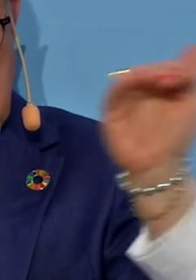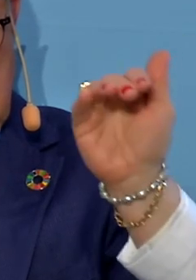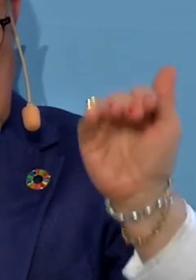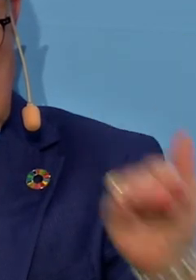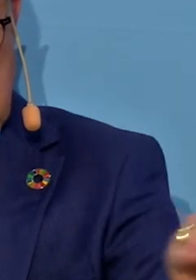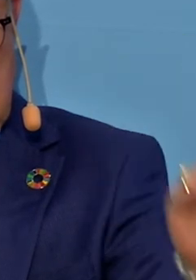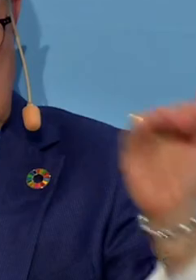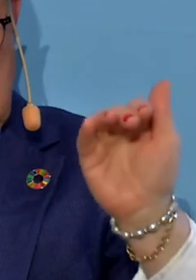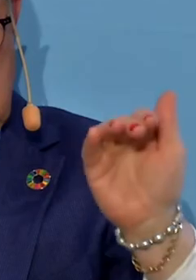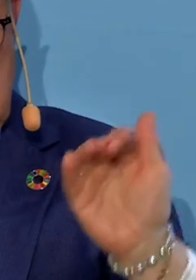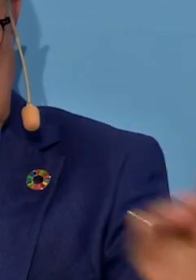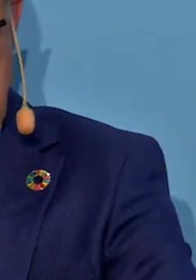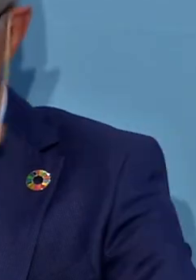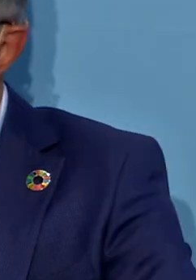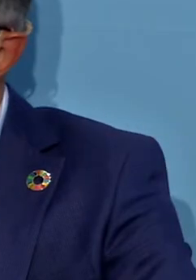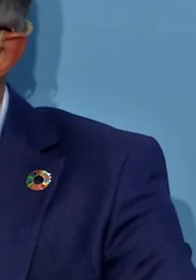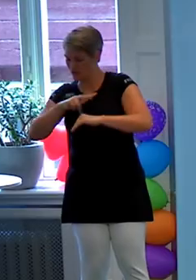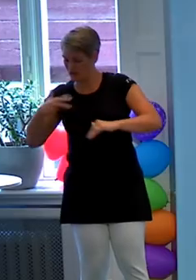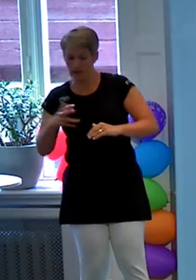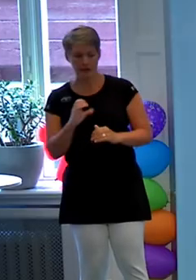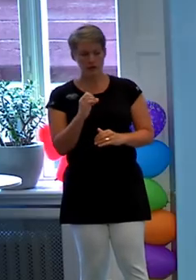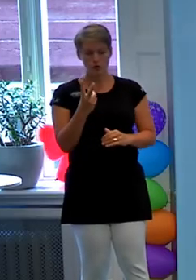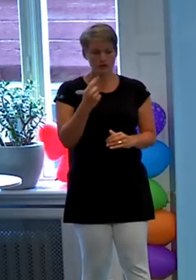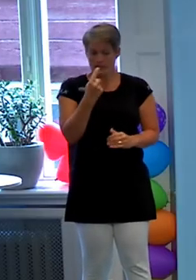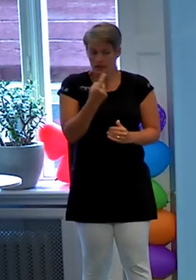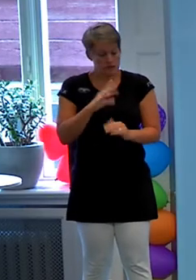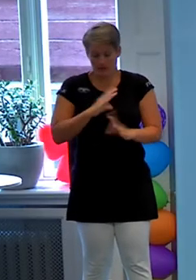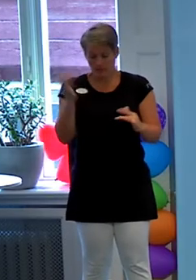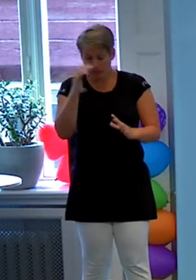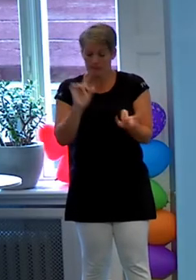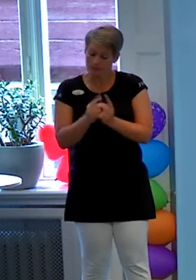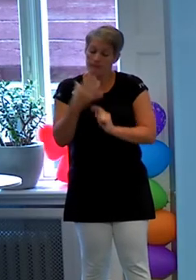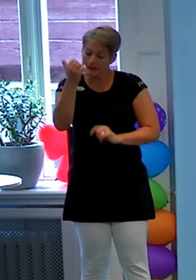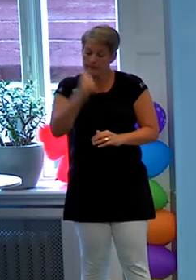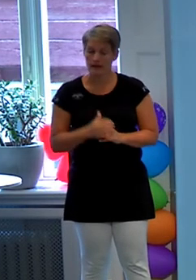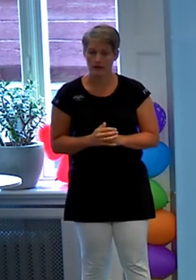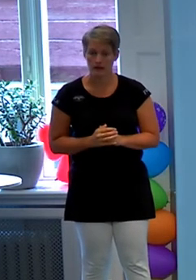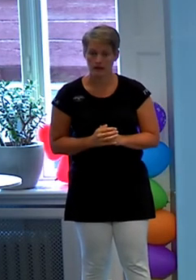på regeringsnivå. Men Ove säger att det här är inget problem, det kommer bli bättre.